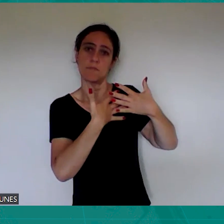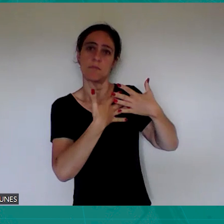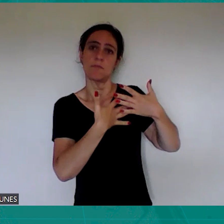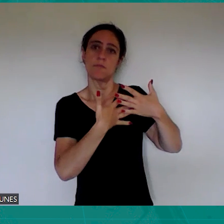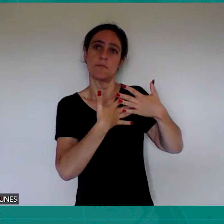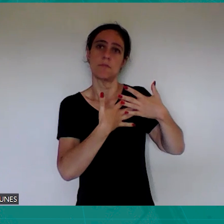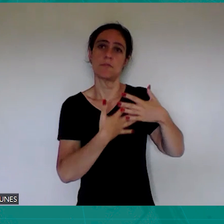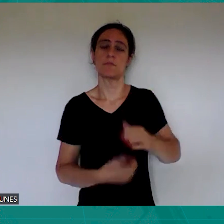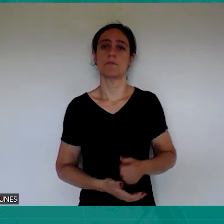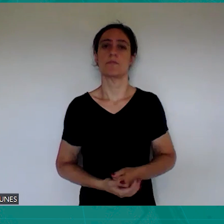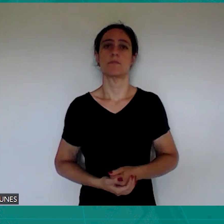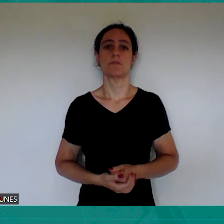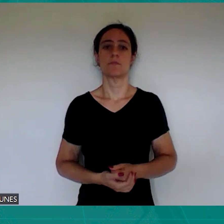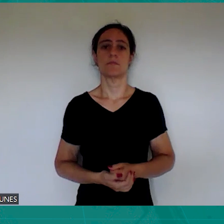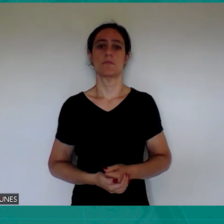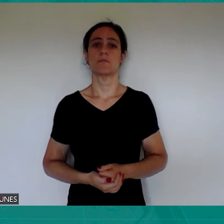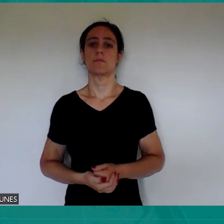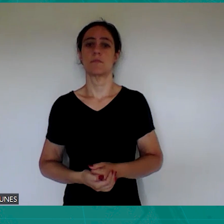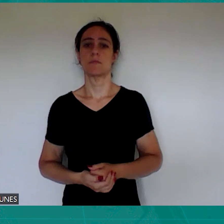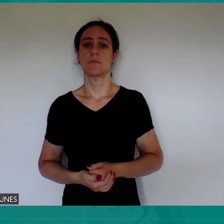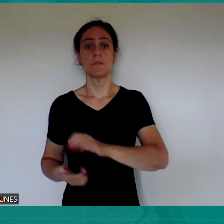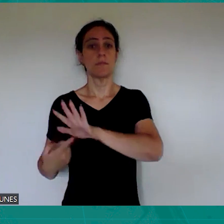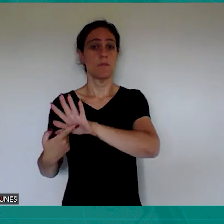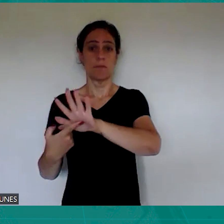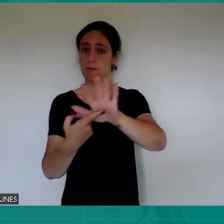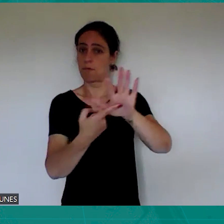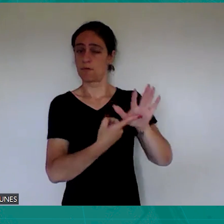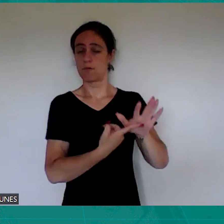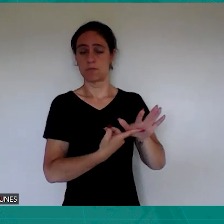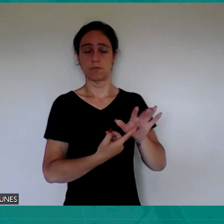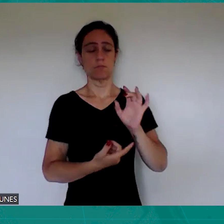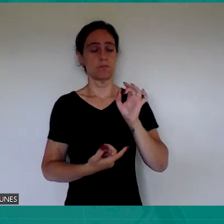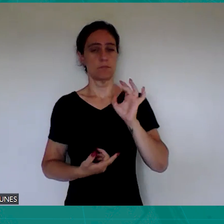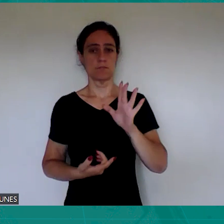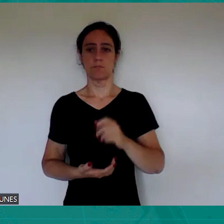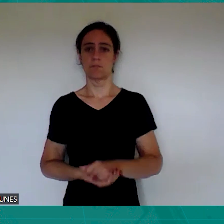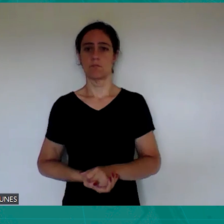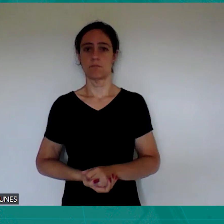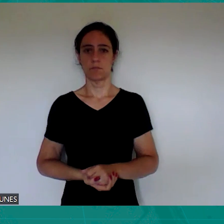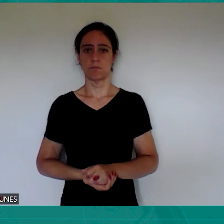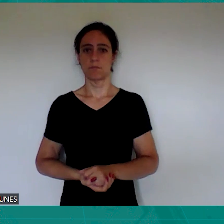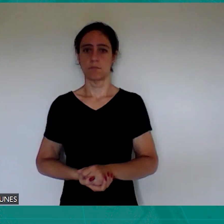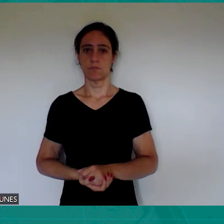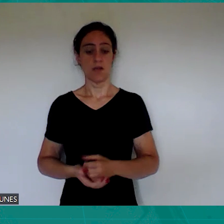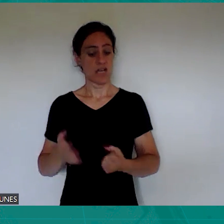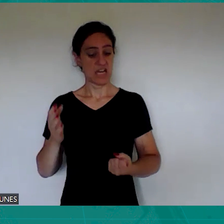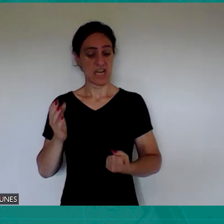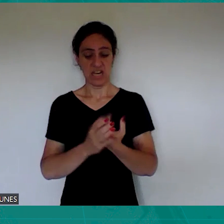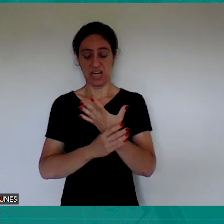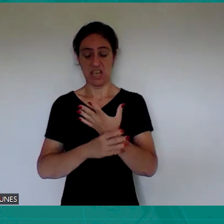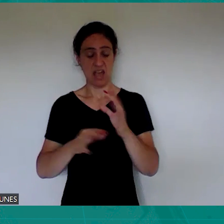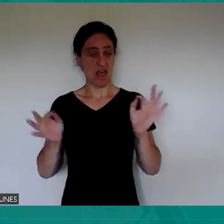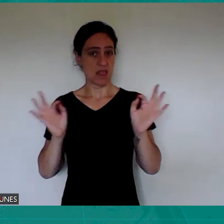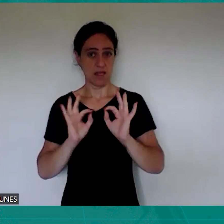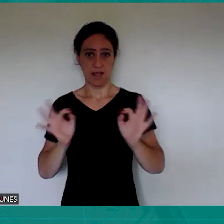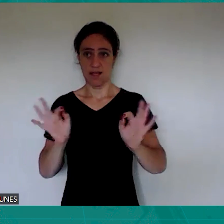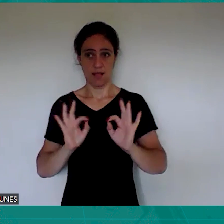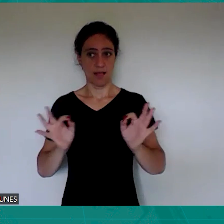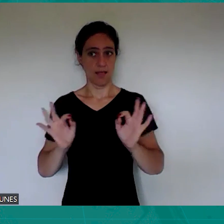isso? E eu passo para vocês, é isso que eu faço. Não invento nada. Não invento